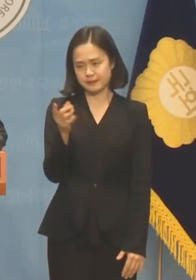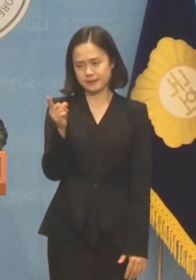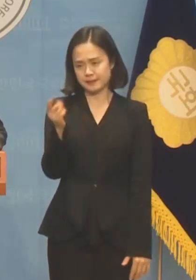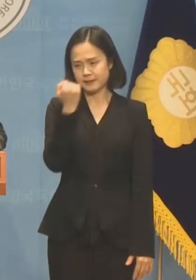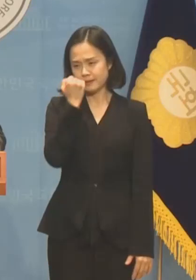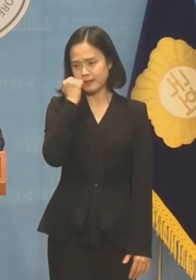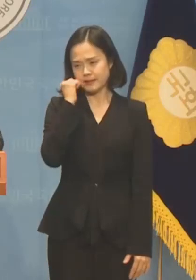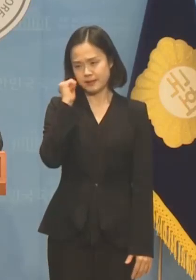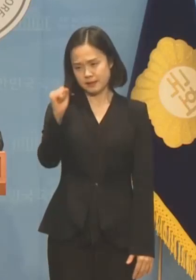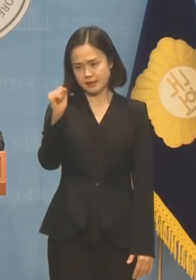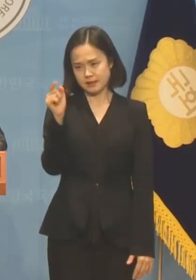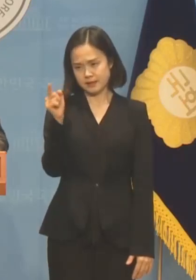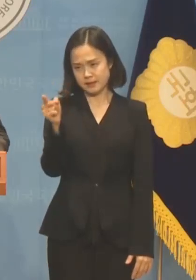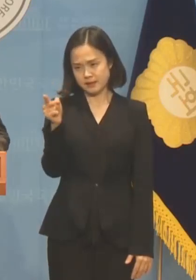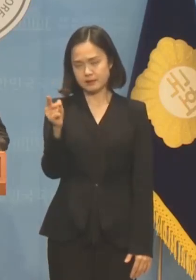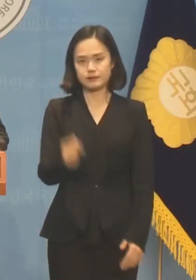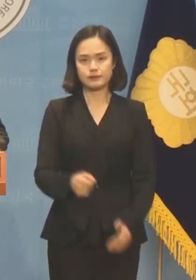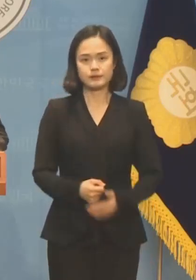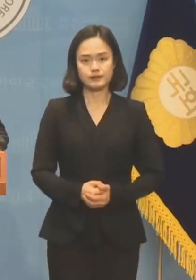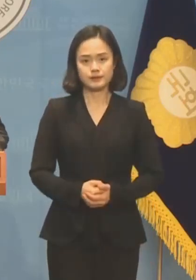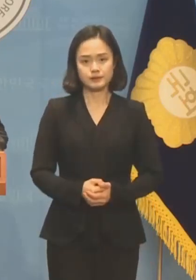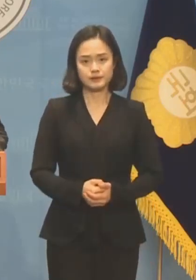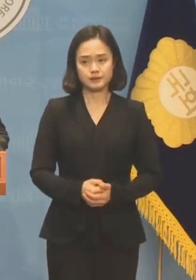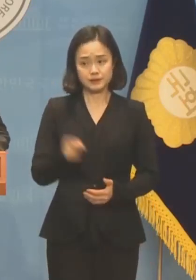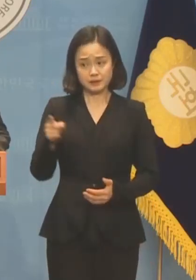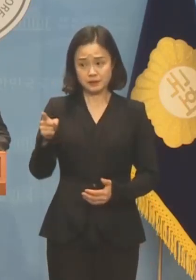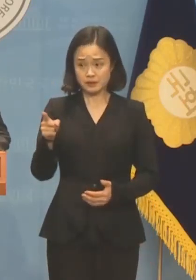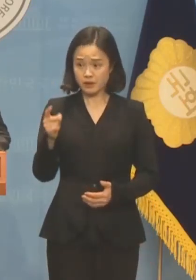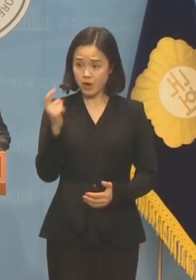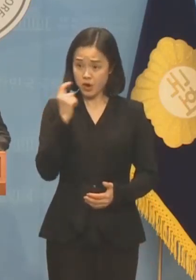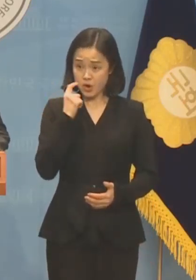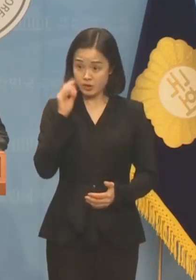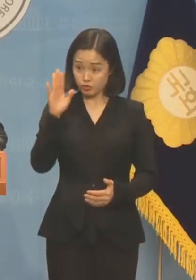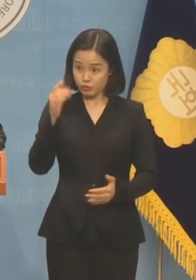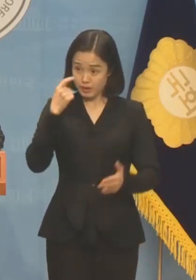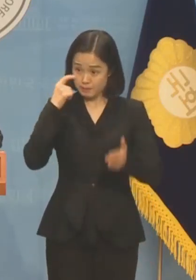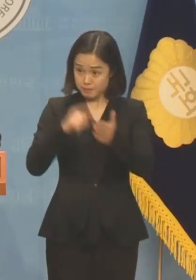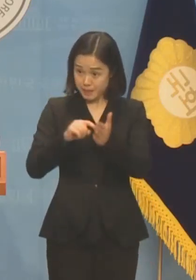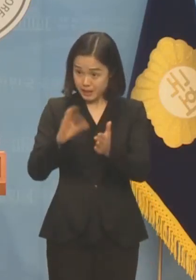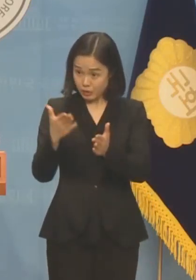이거에 대해서는 의중했다면 아마 처벌을 받아야 할 것입니다.